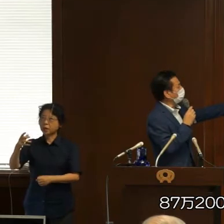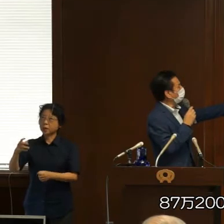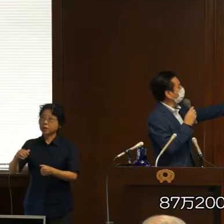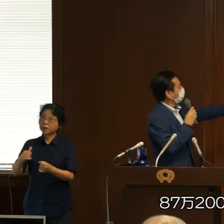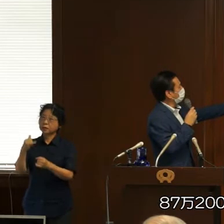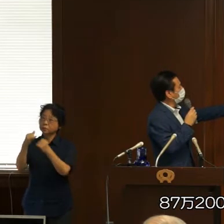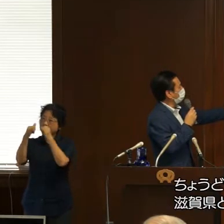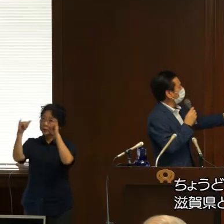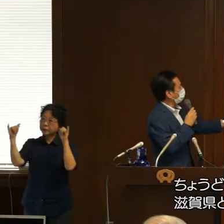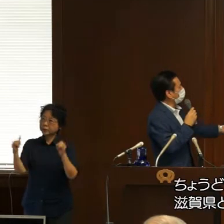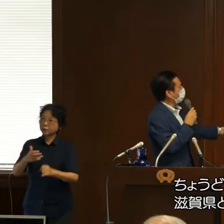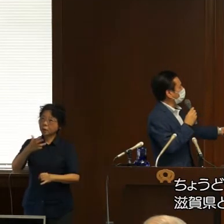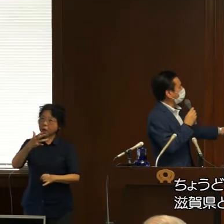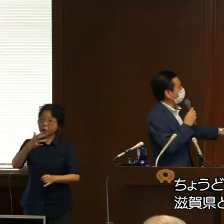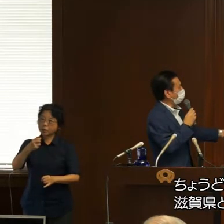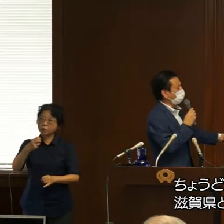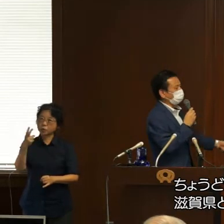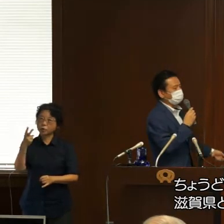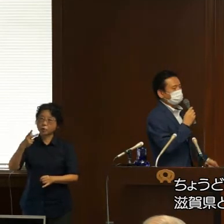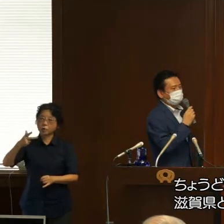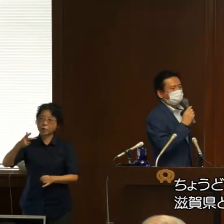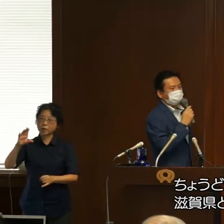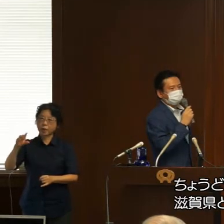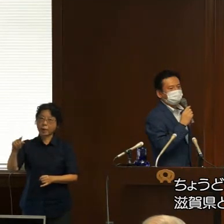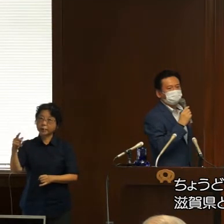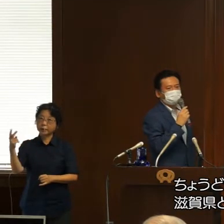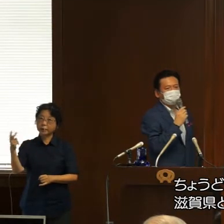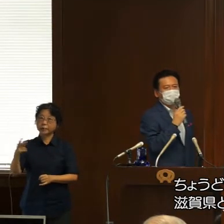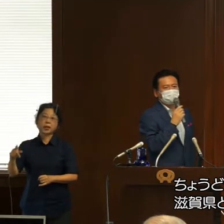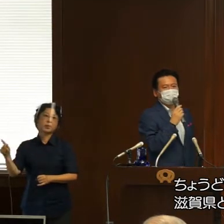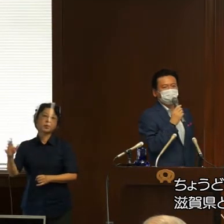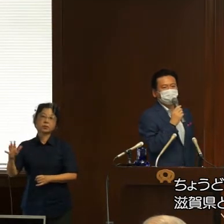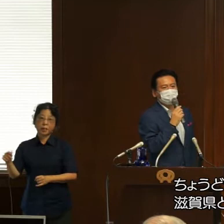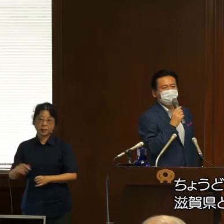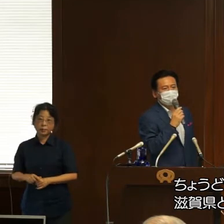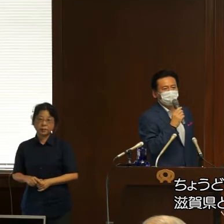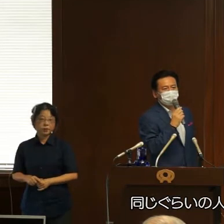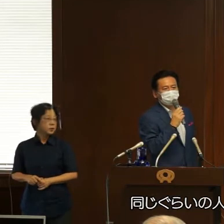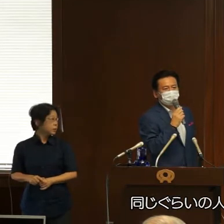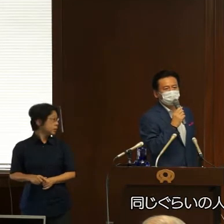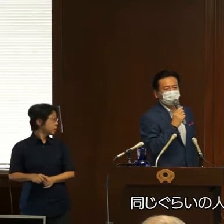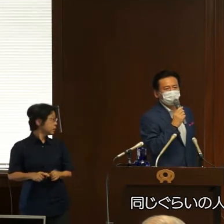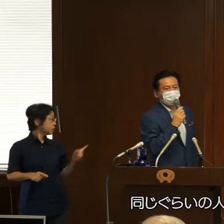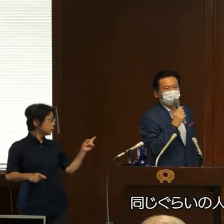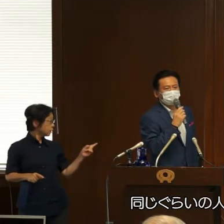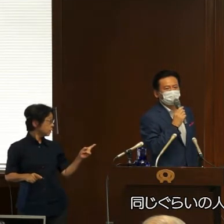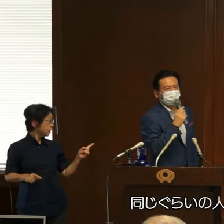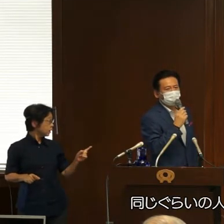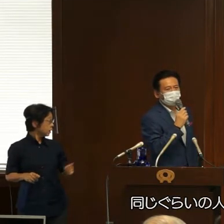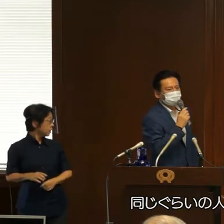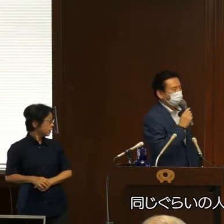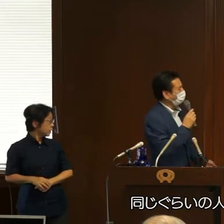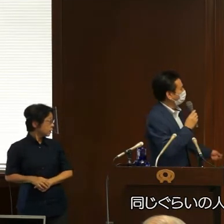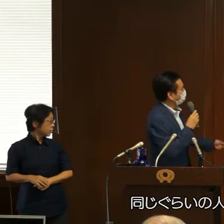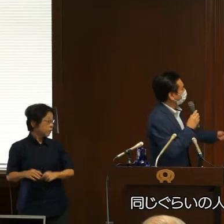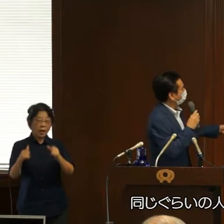87万2000人ですけど、ちょうど佐賀県より下に滋賀県と奈良県がいて、同じぐらいの人口だったんだけ